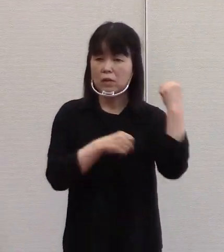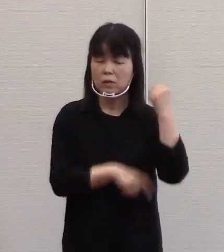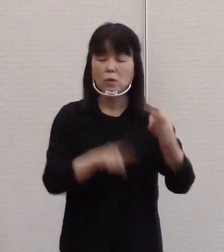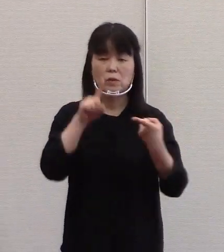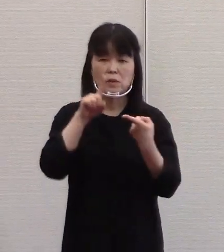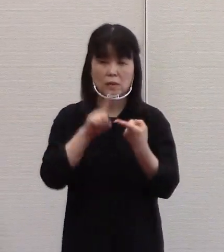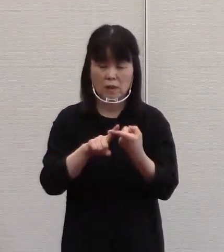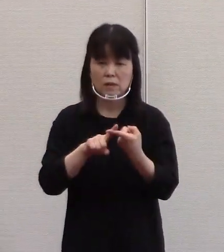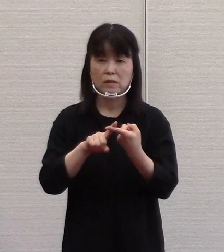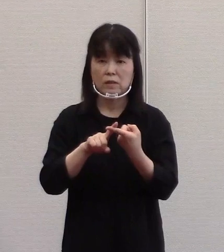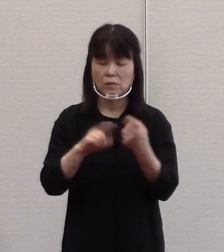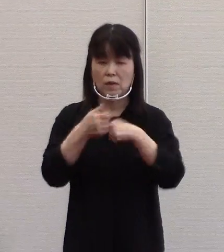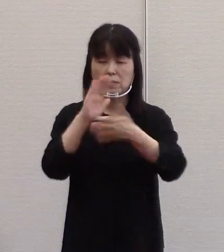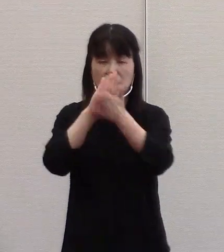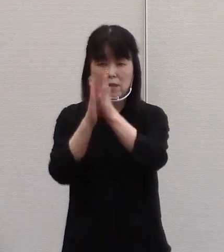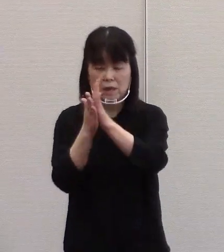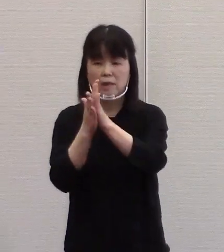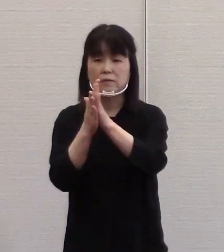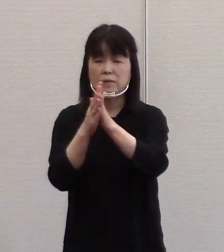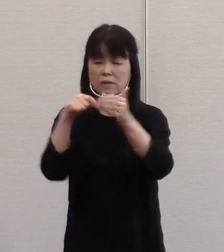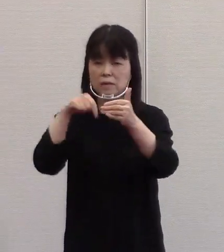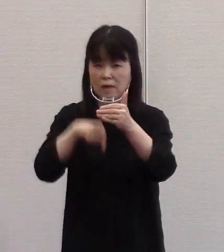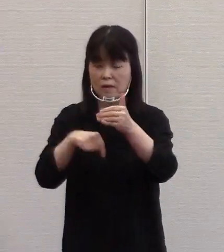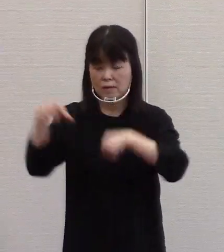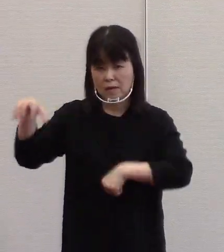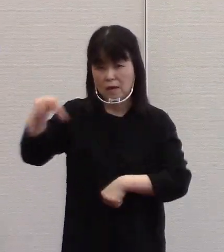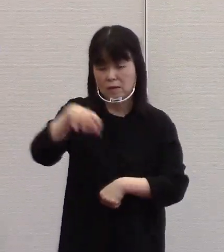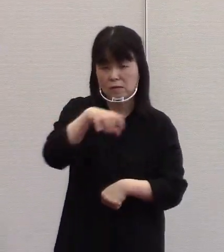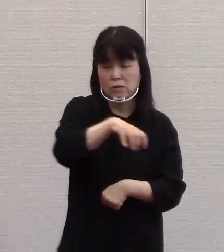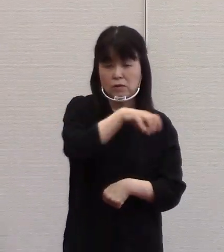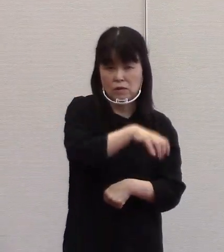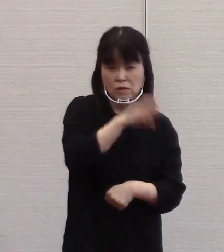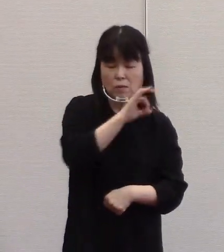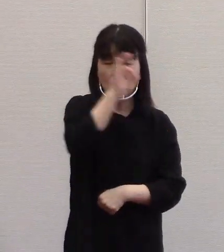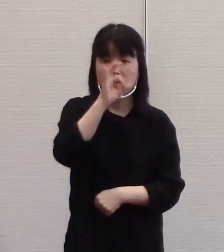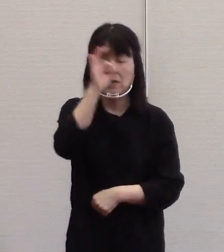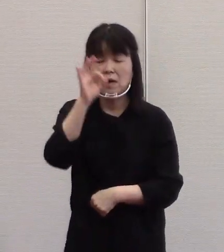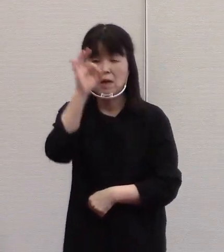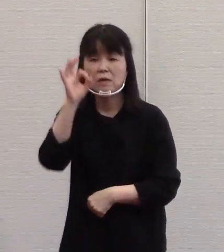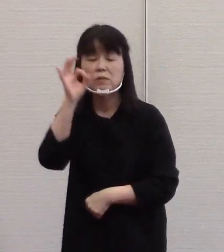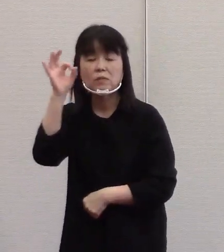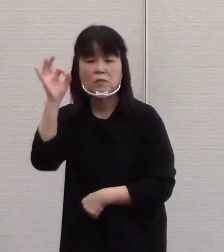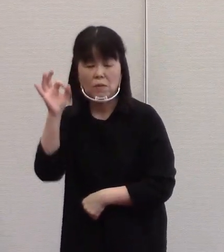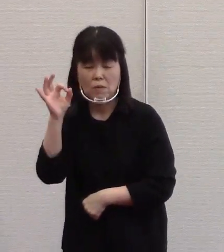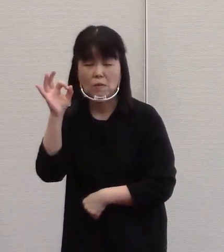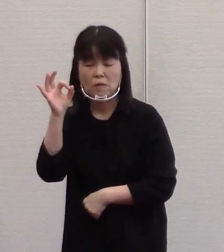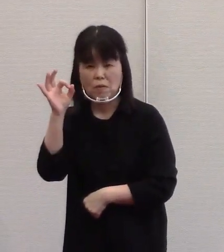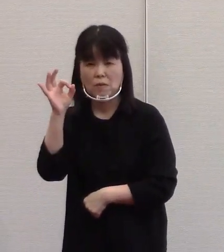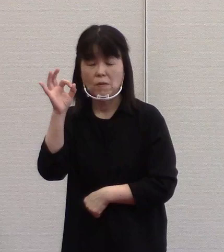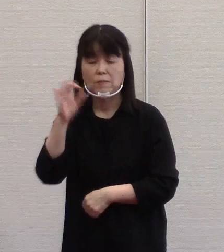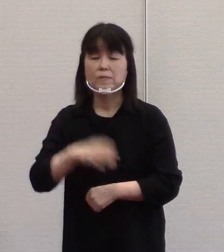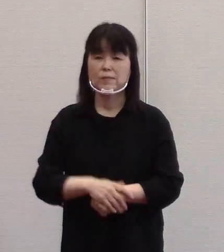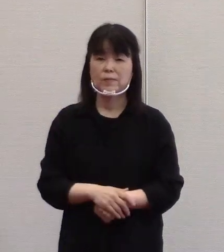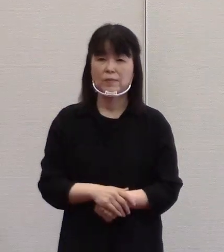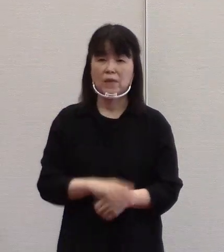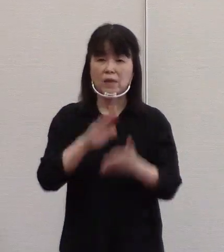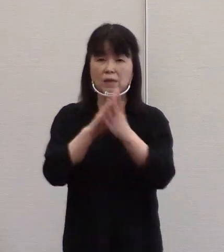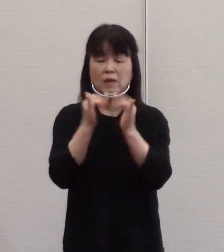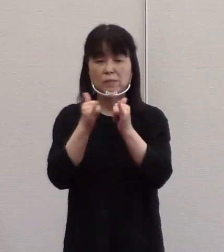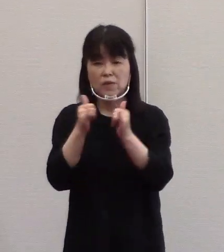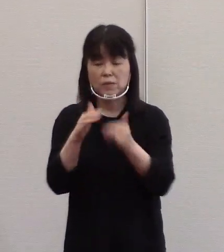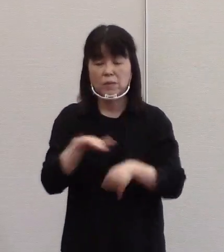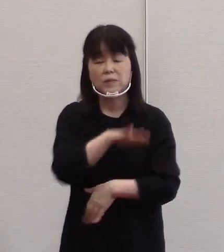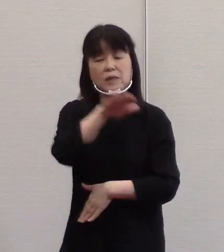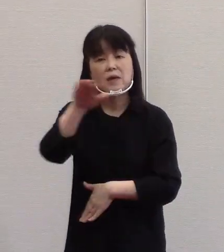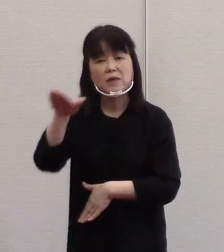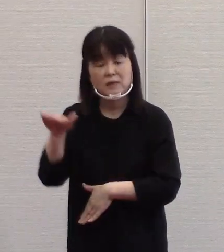の観光といいますか、改めて県内の県民の皆さんがそれぞれ観光施設を利用